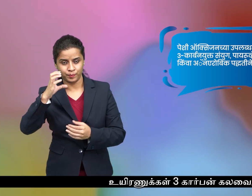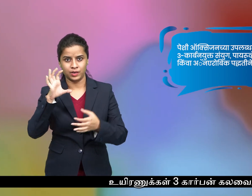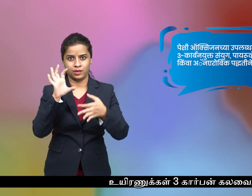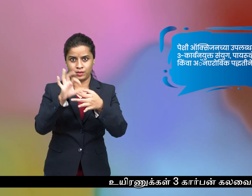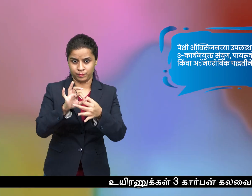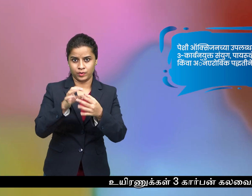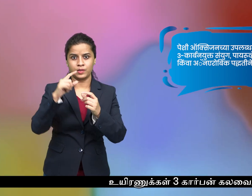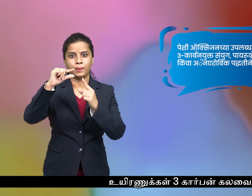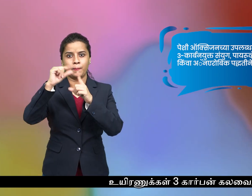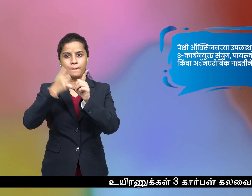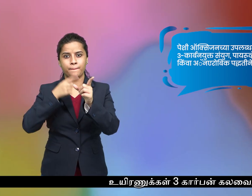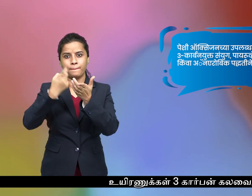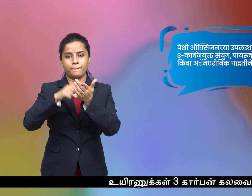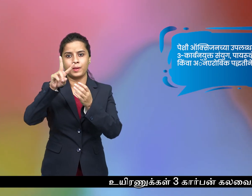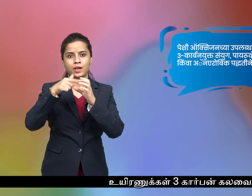3 கார்பன் கலவை, பைருவேட்,